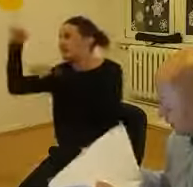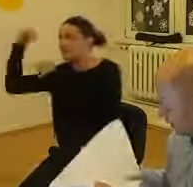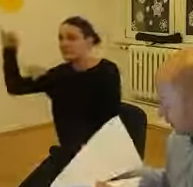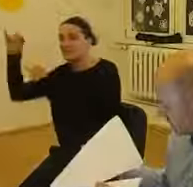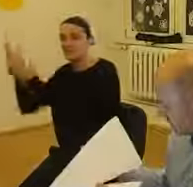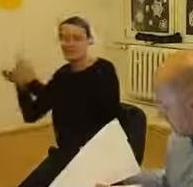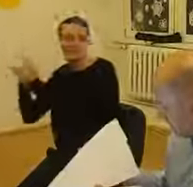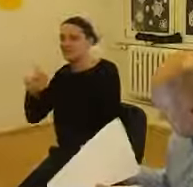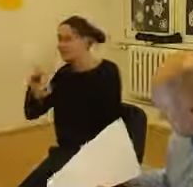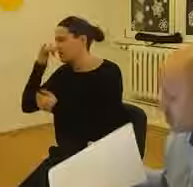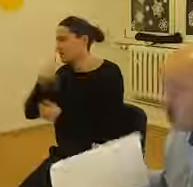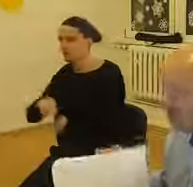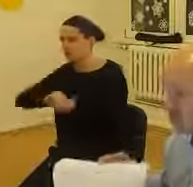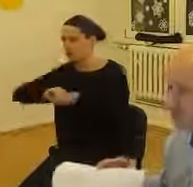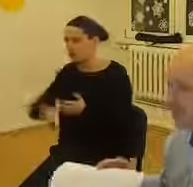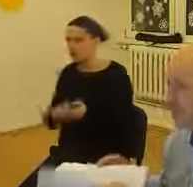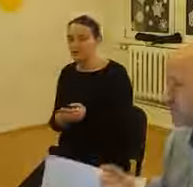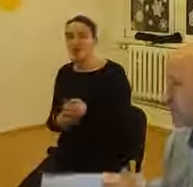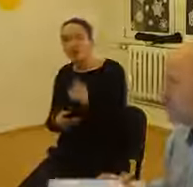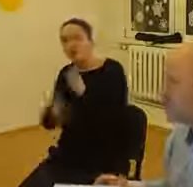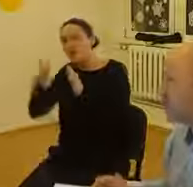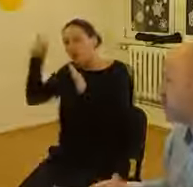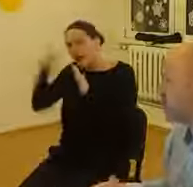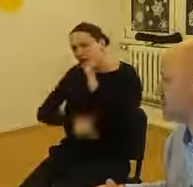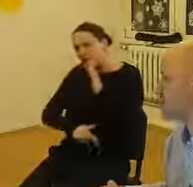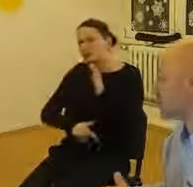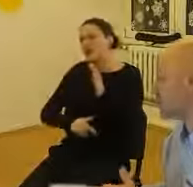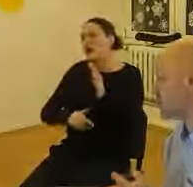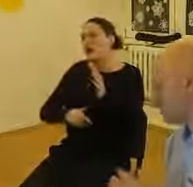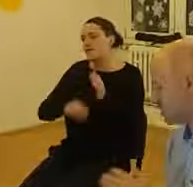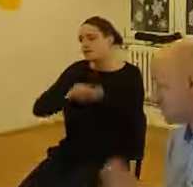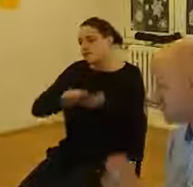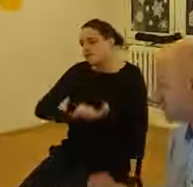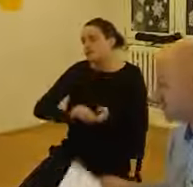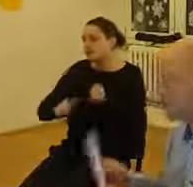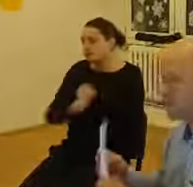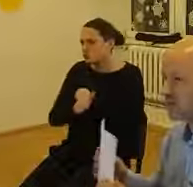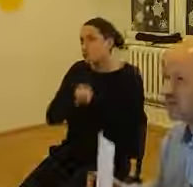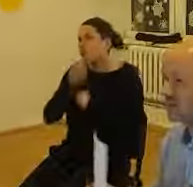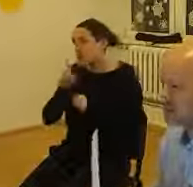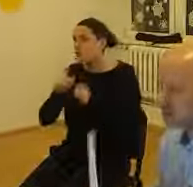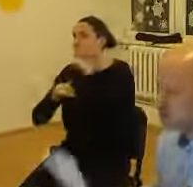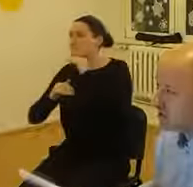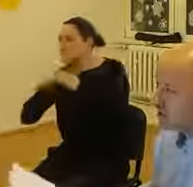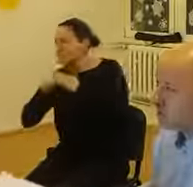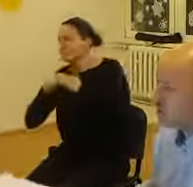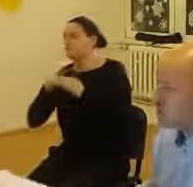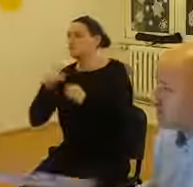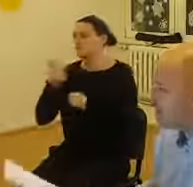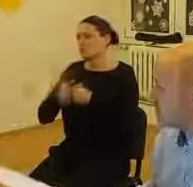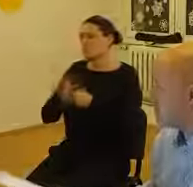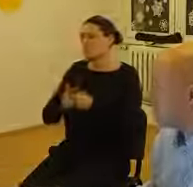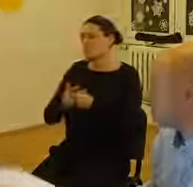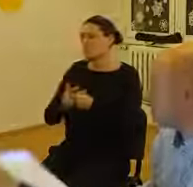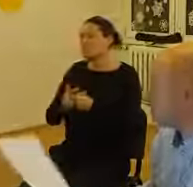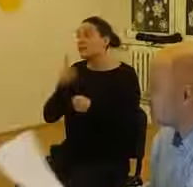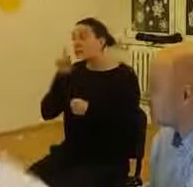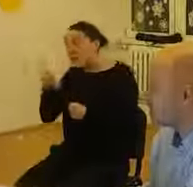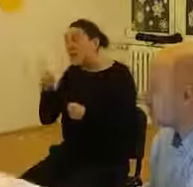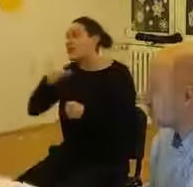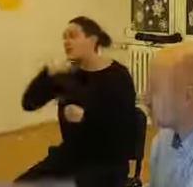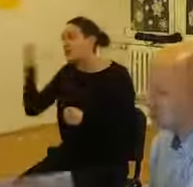jest, karta jest przygotowana na 60 podpisów, ale gdy wymagane jest minimum 30, zaleca się co najmniej 40, bo przy weryfikacji